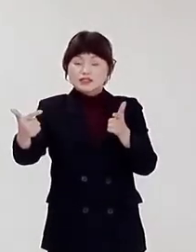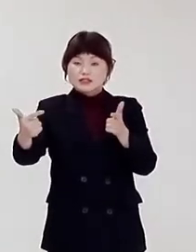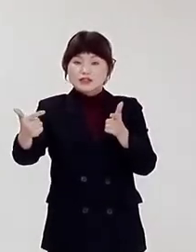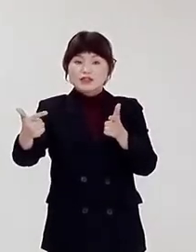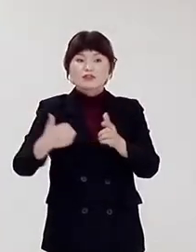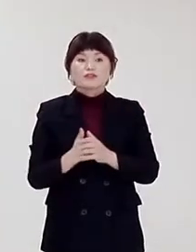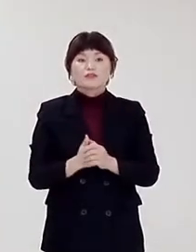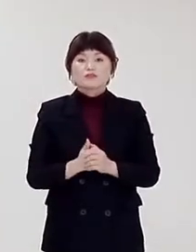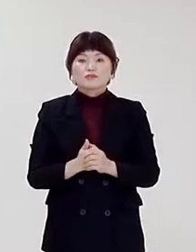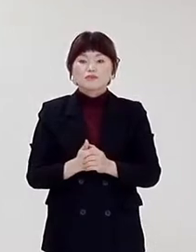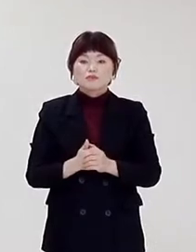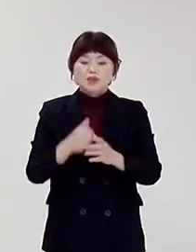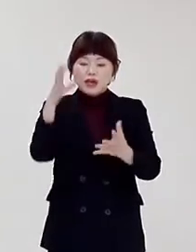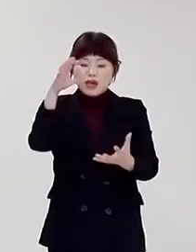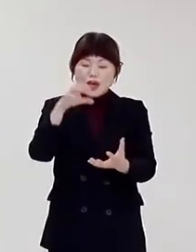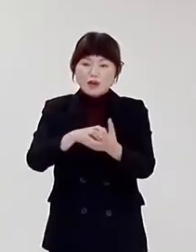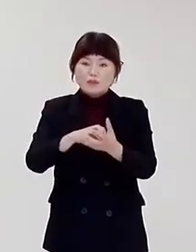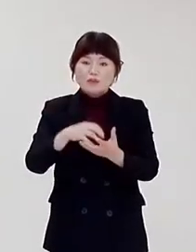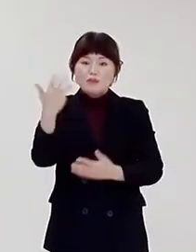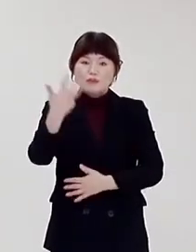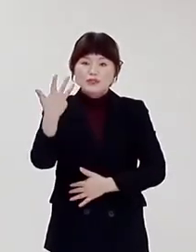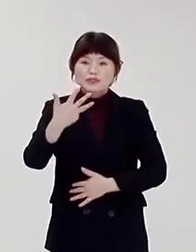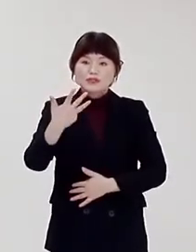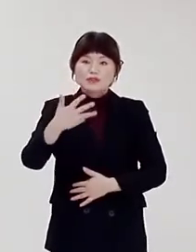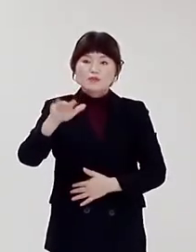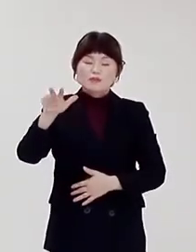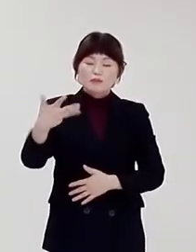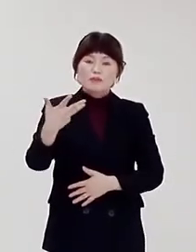8,948억 원으로 금년 본 예산 대비